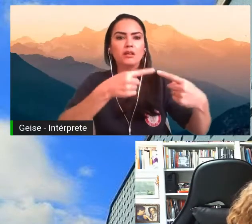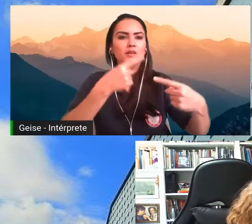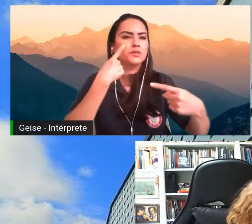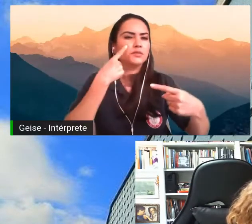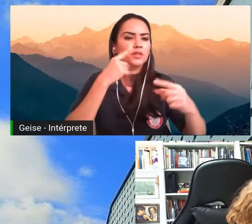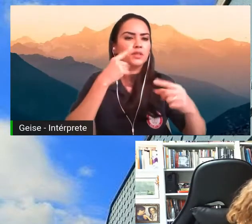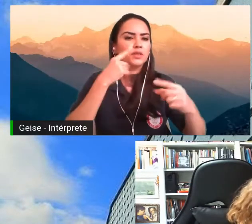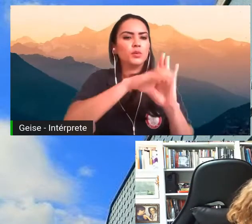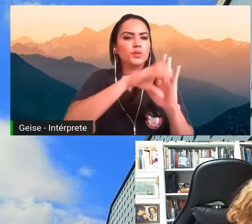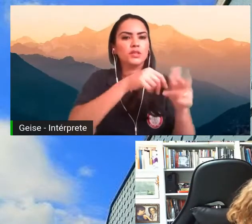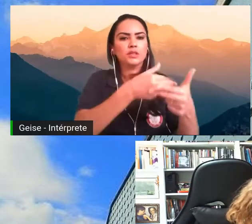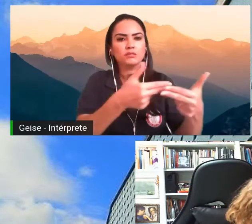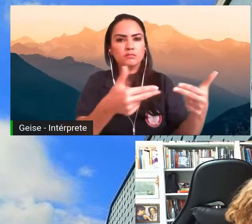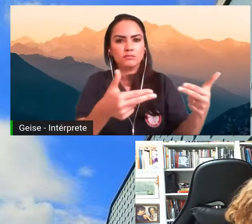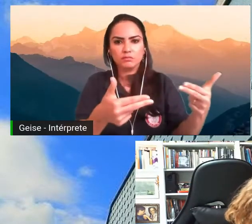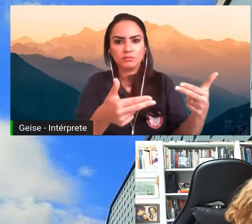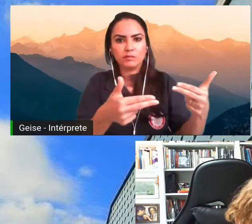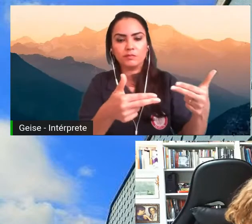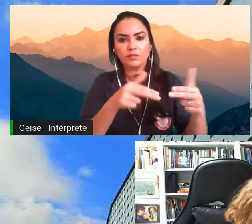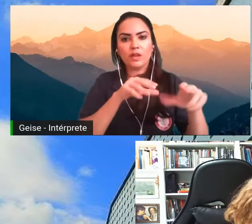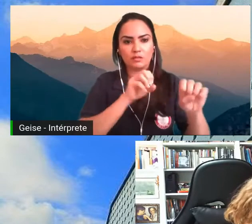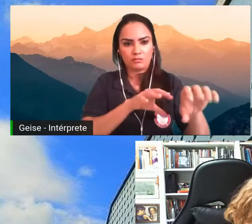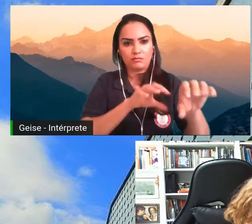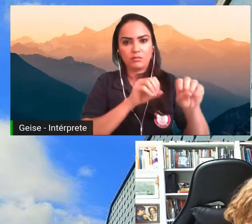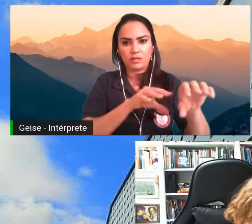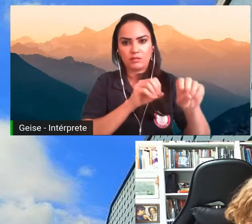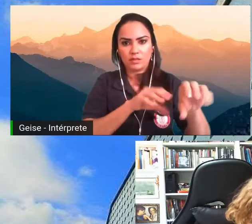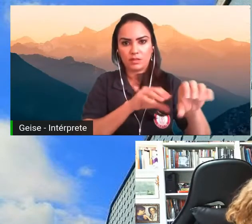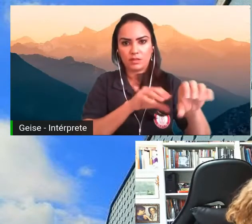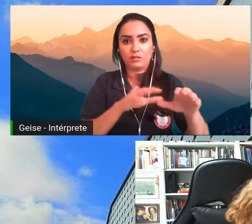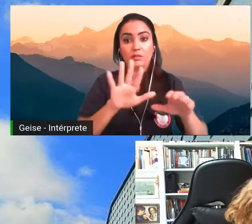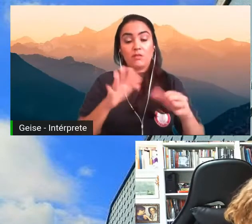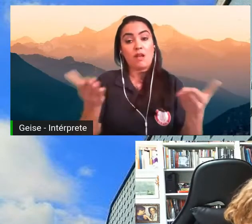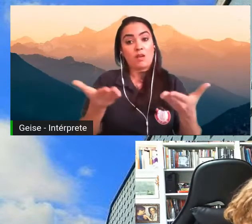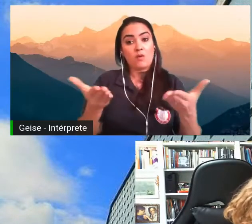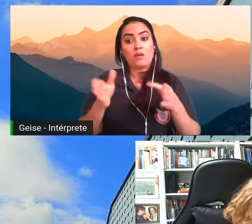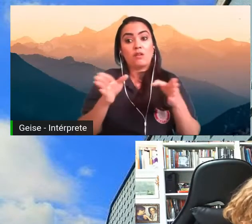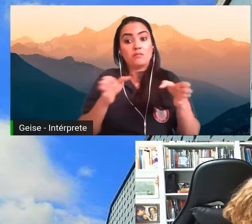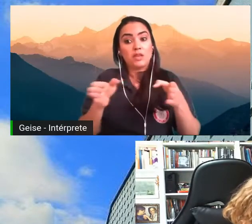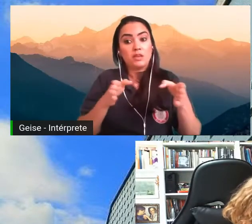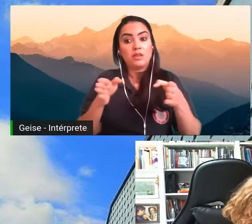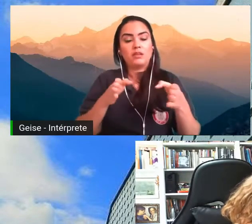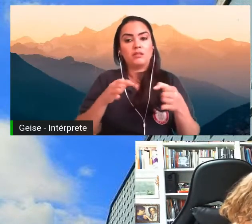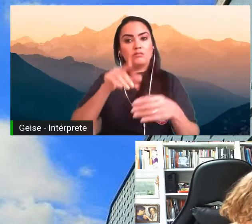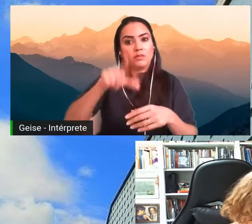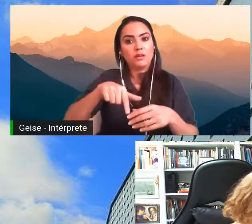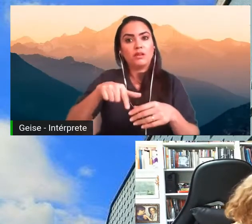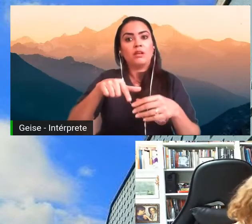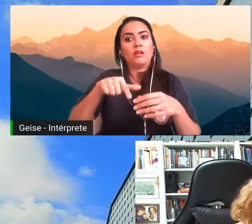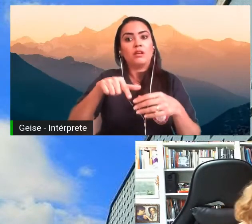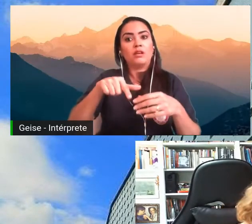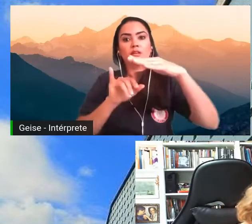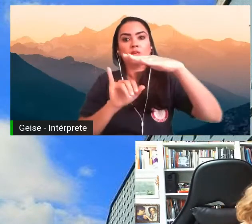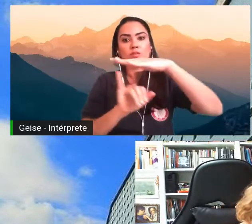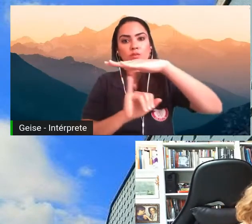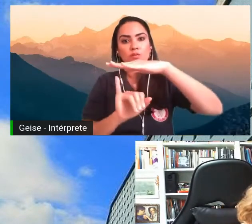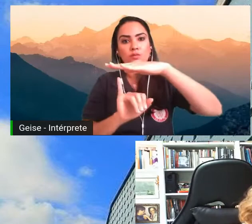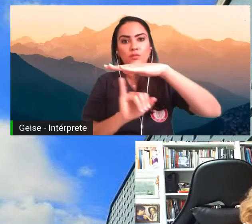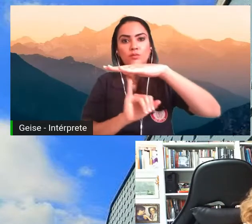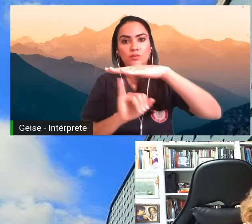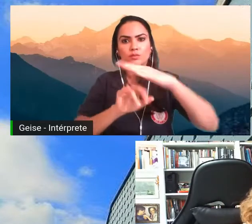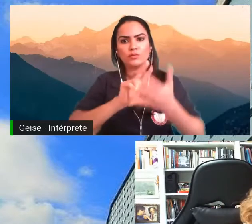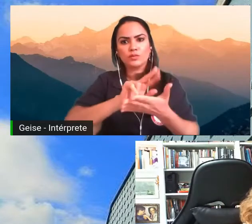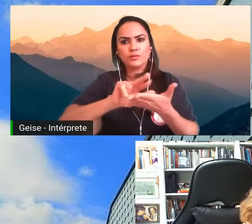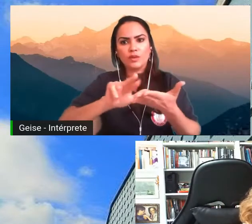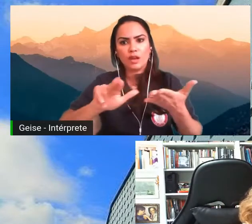então, eu acredito que é o momento das instituições, os IFES, né, a própria rede federal, rever como isso